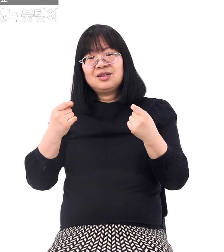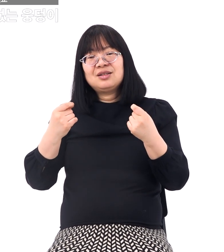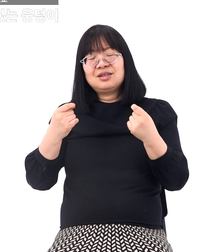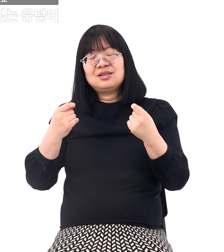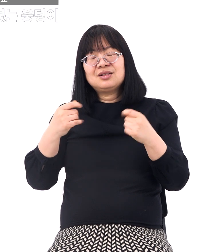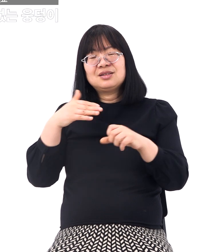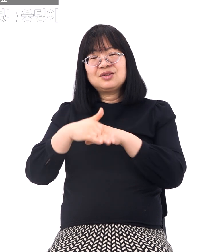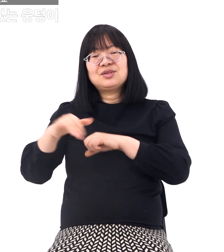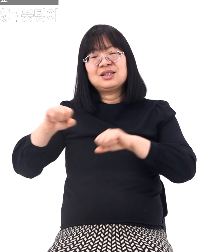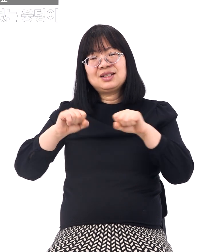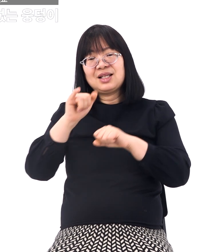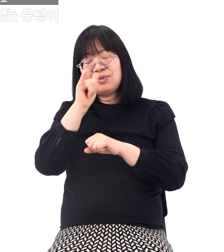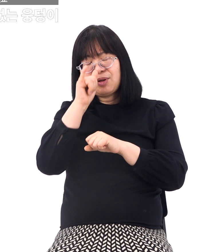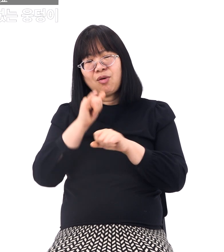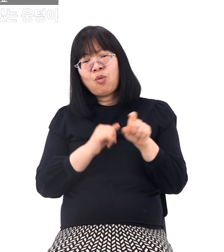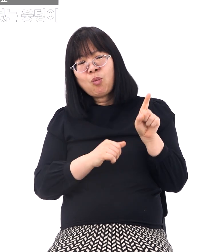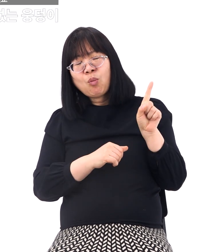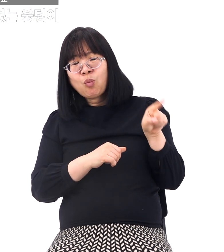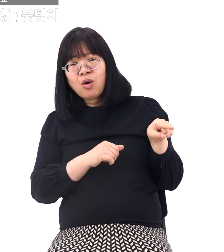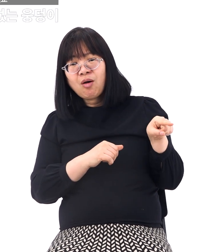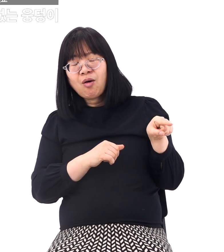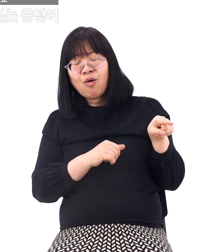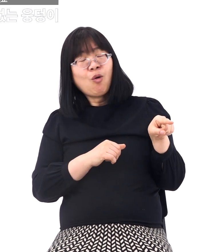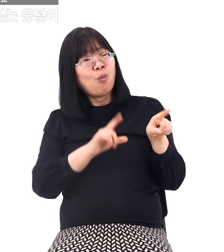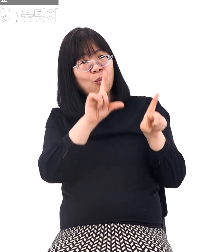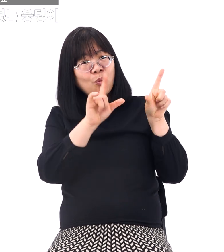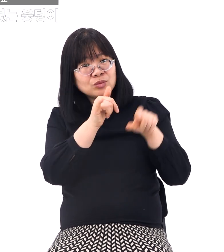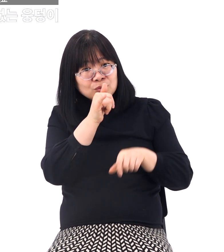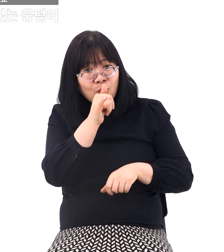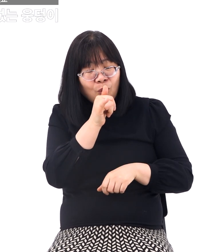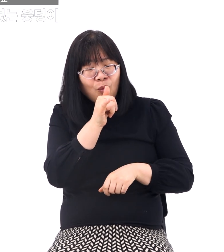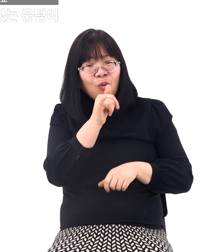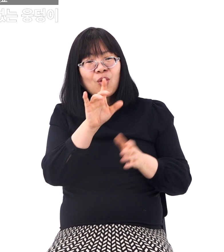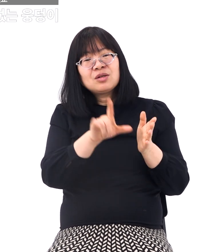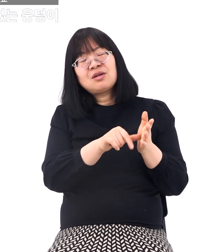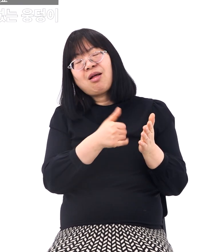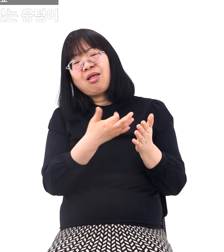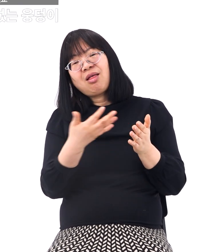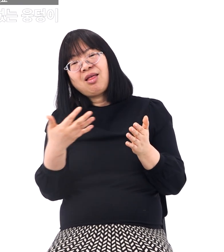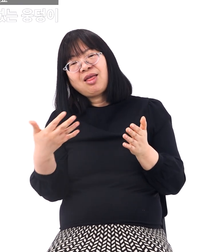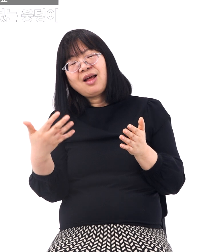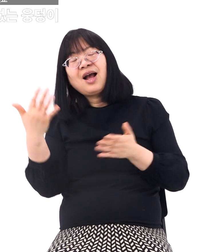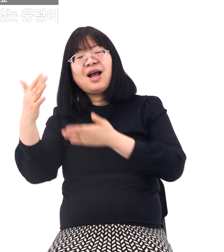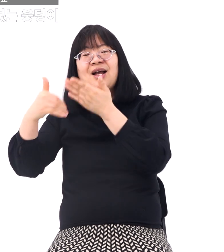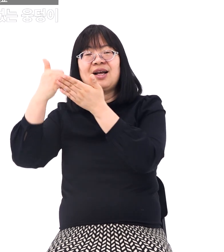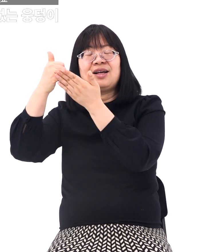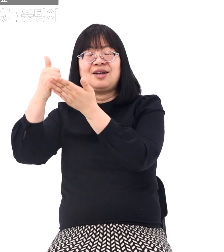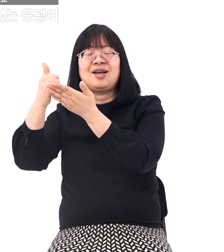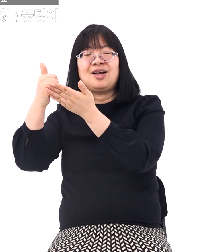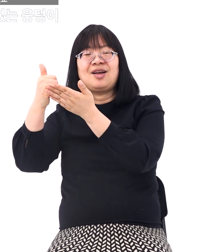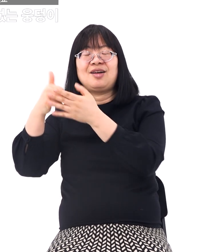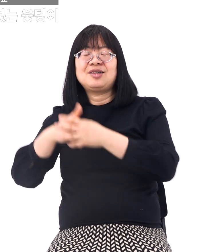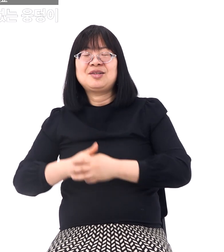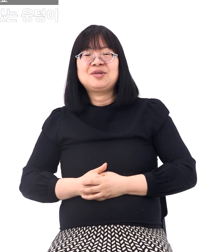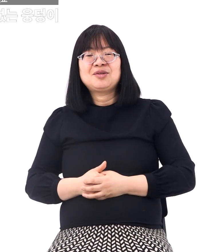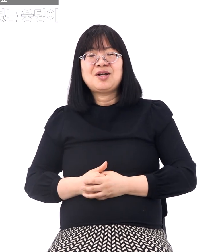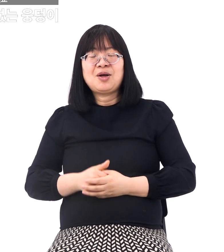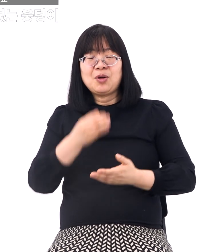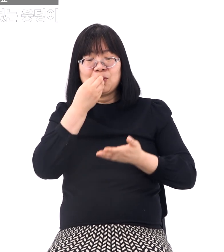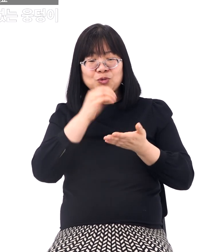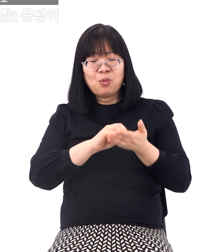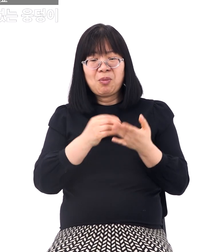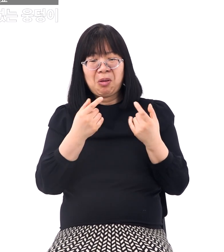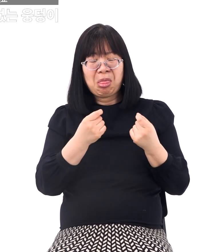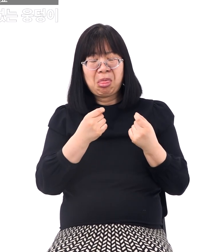일하세요. 제가 저랬나? 세월이 흐르면 하나님이 그 돌멩이